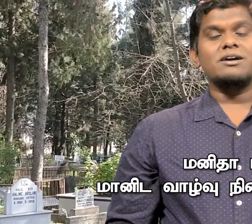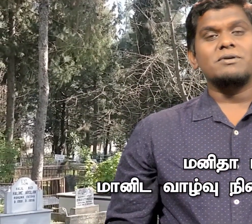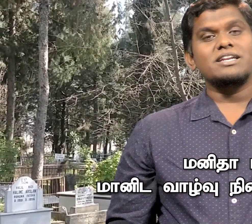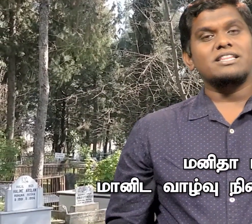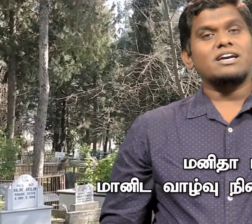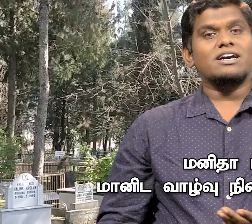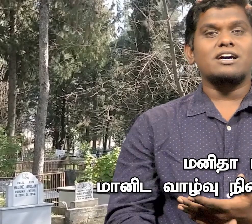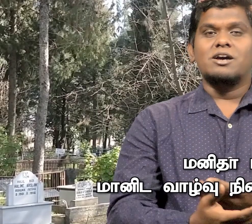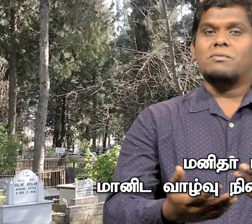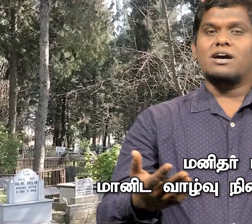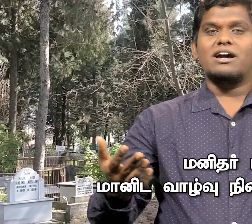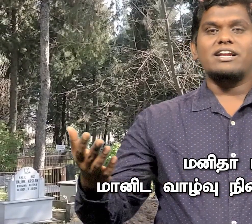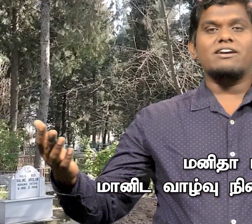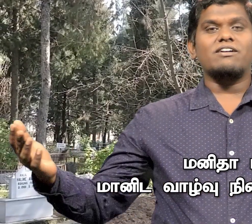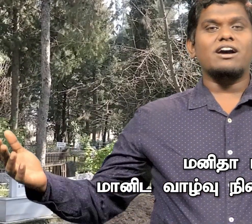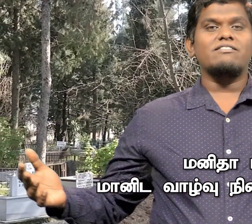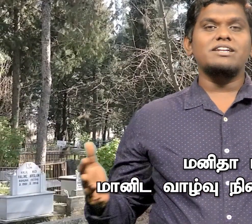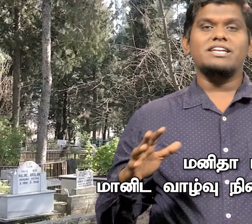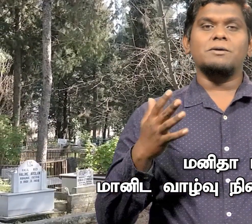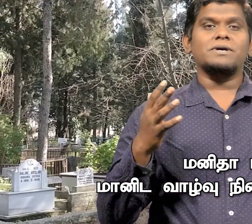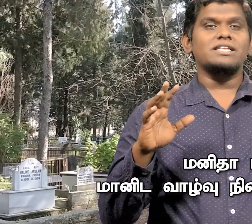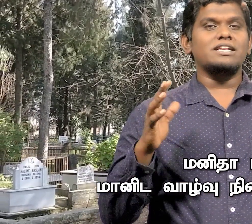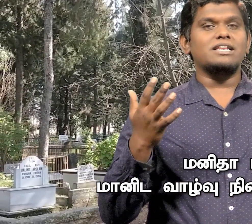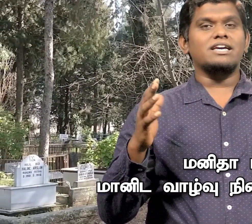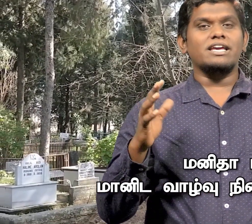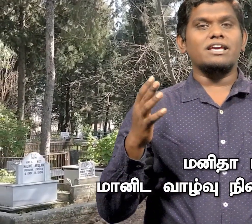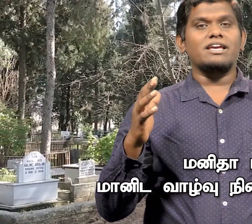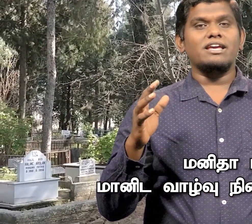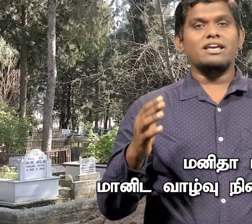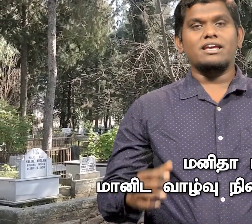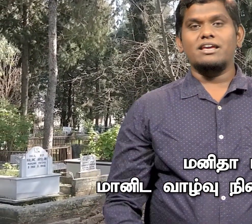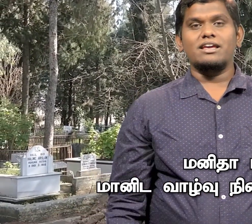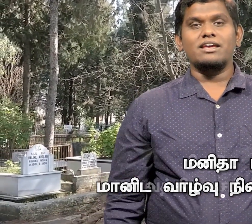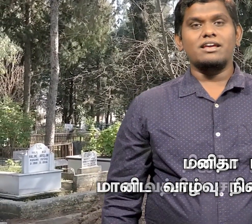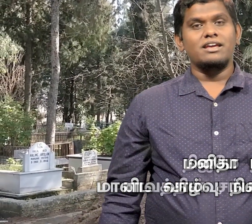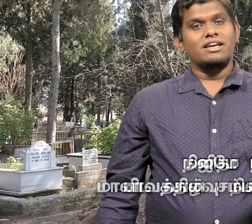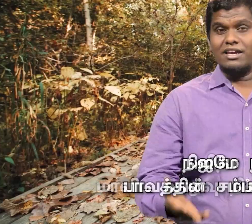மனிதா மனிதா மானிட வாழ்வு நிலைப்பதில்லையே